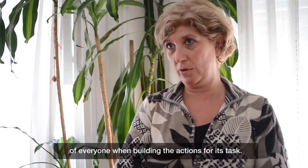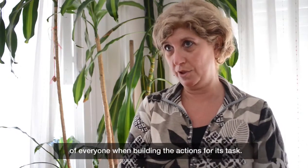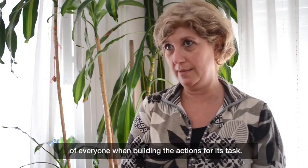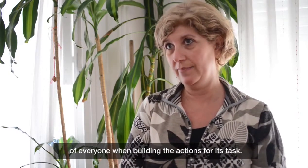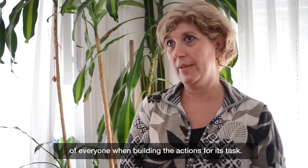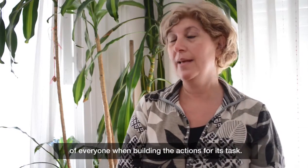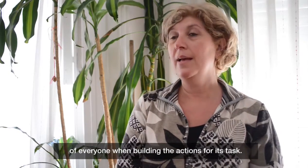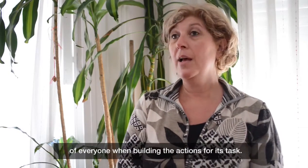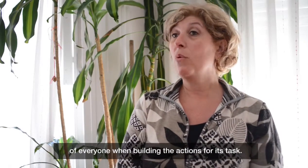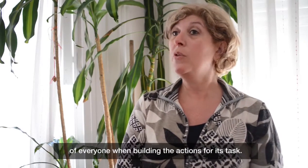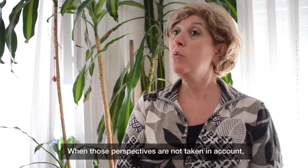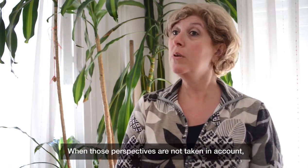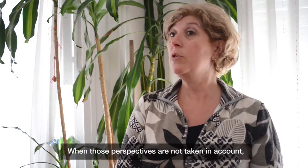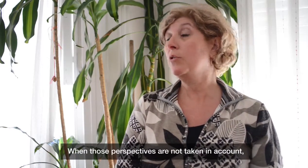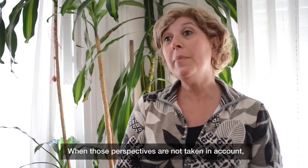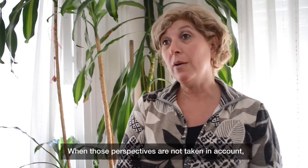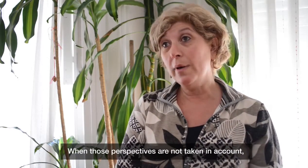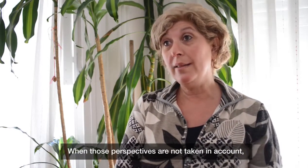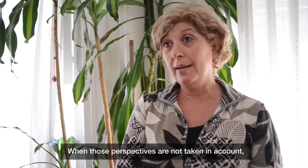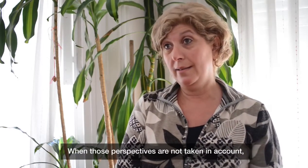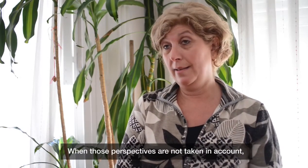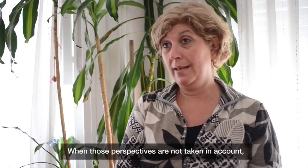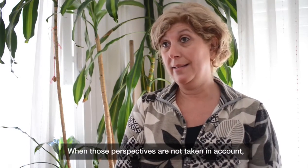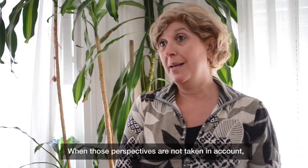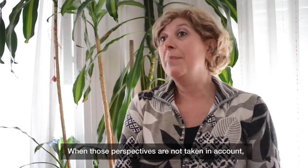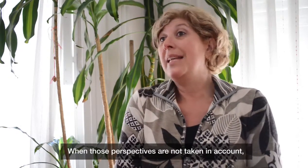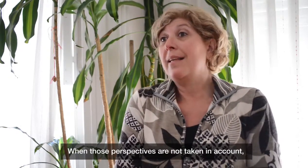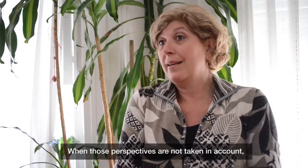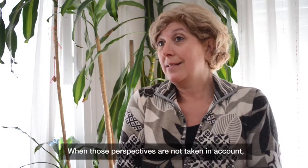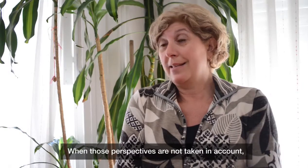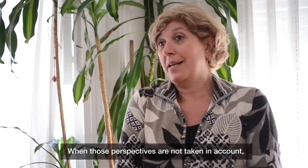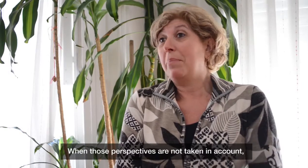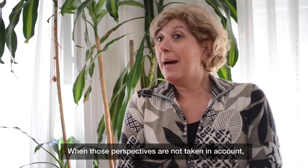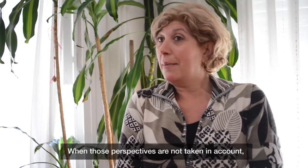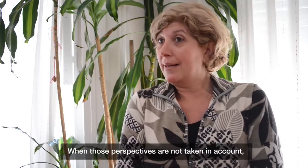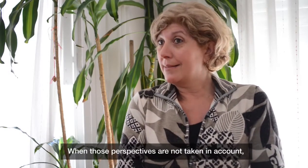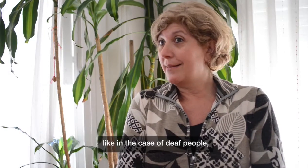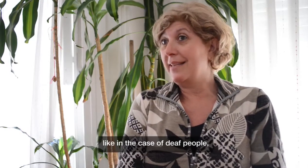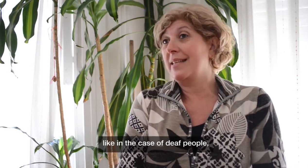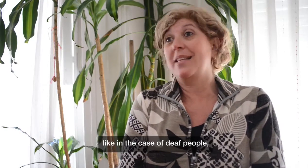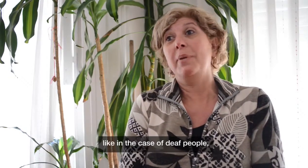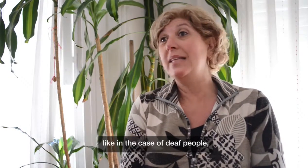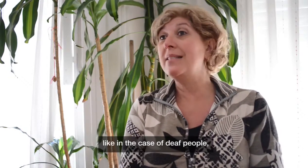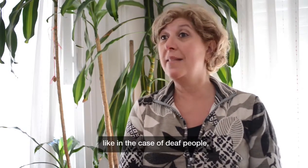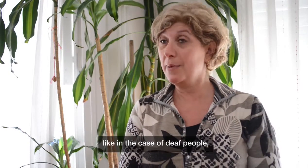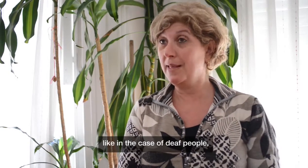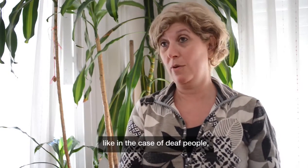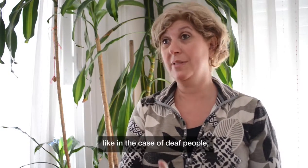desarrolla. Cuando uno no toma en cuenta esas miradas y esas palabras y esas experiencias de vida, como es el